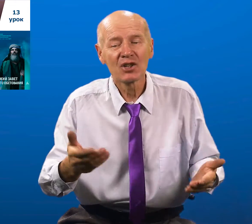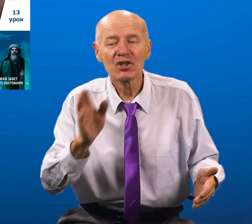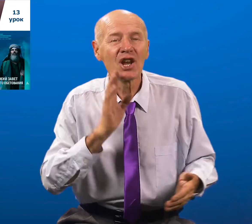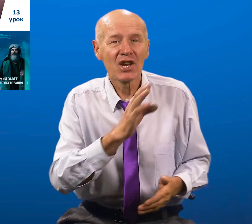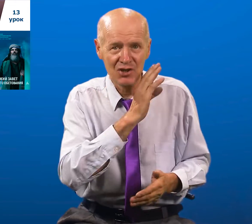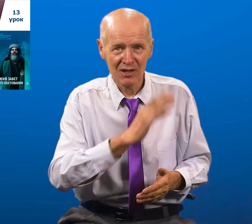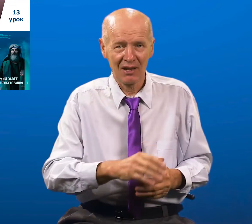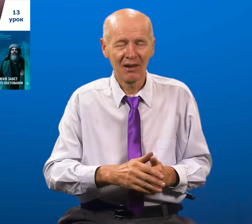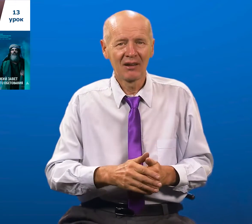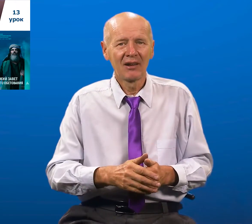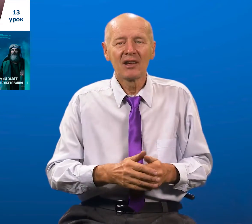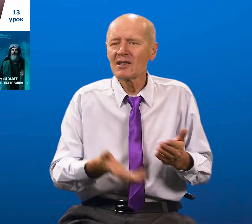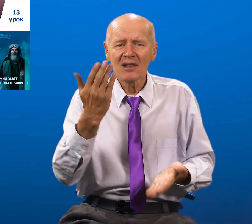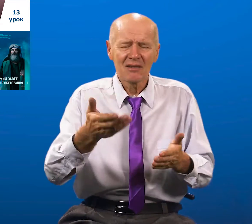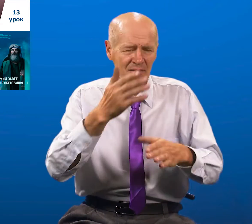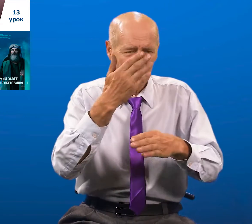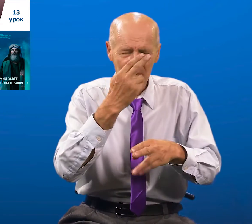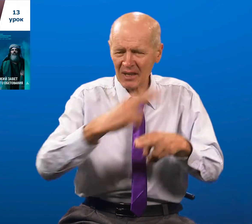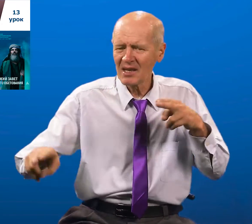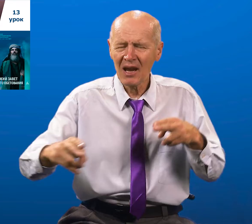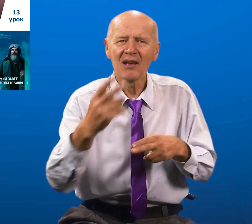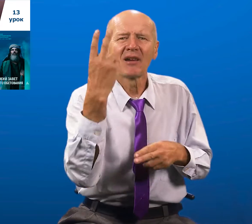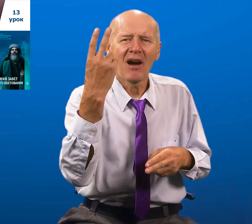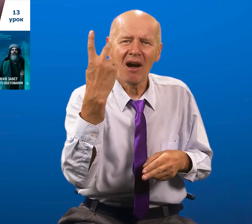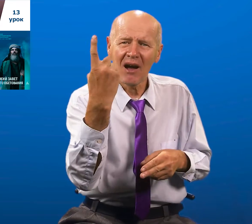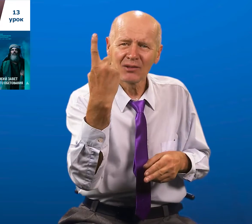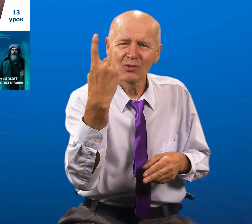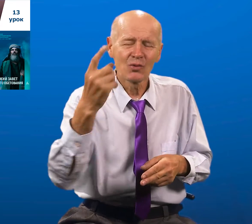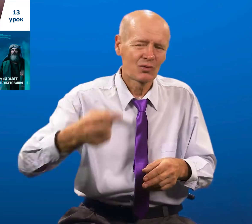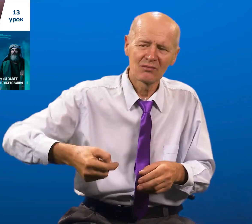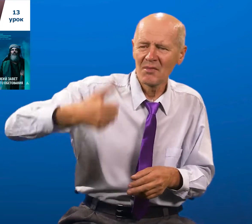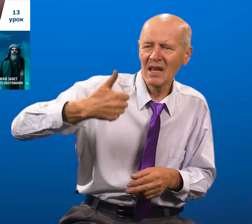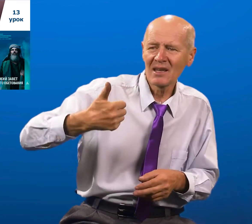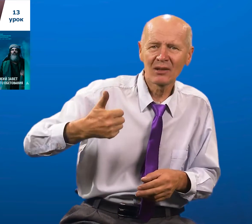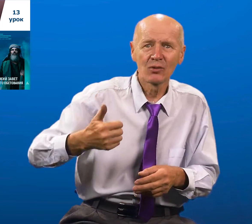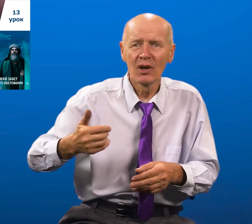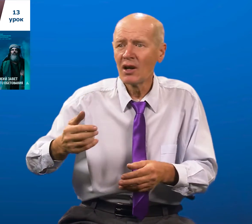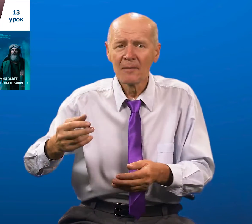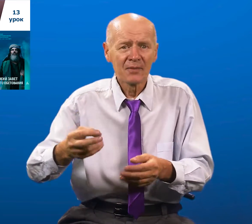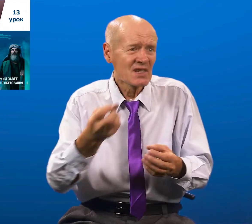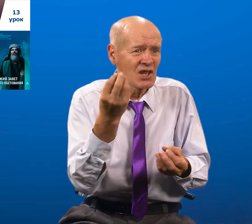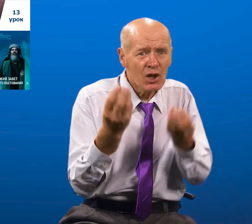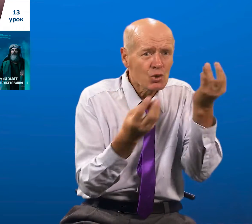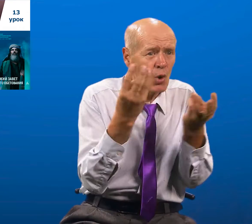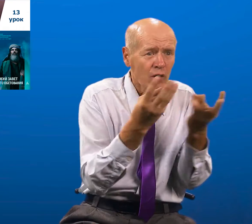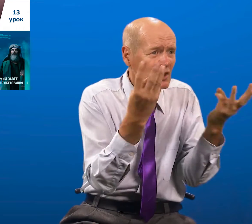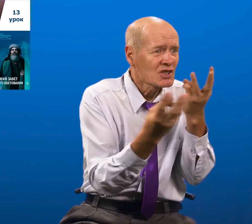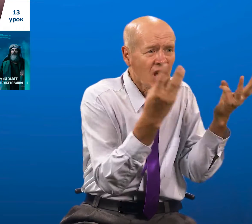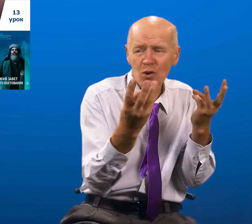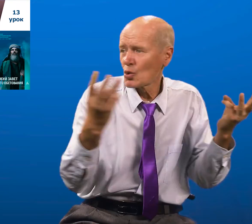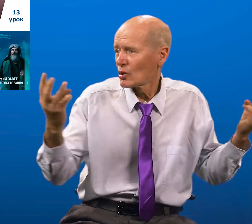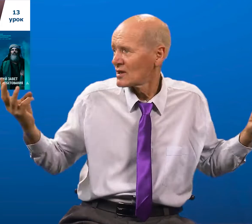имея 10 драхм, если потеряет одну драхму, не зажжет свечи и не станет мести комнату и